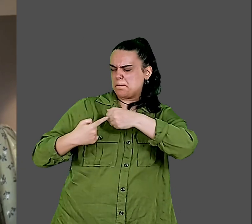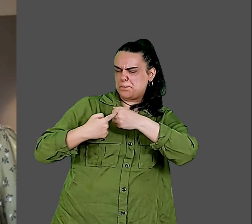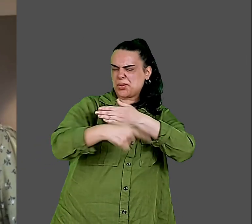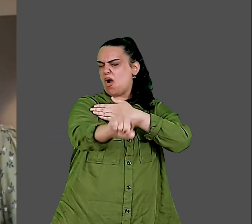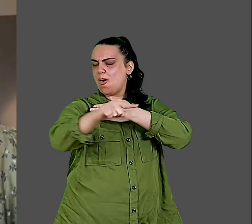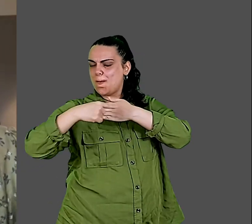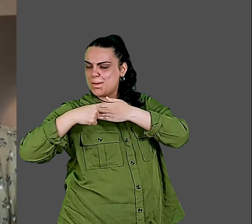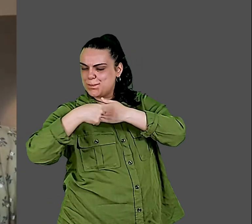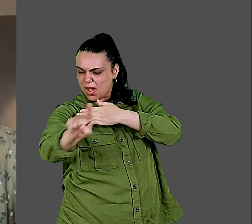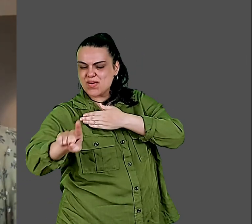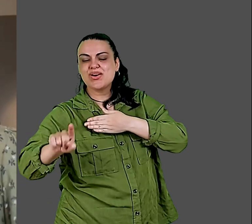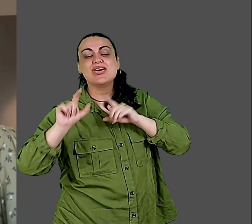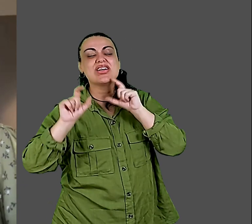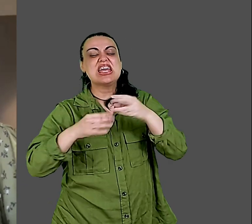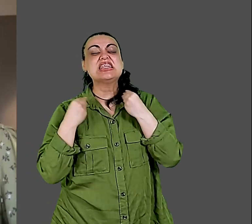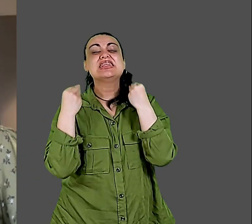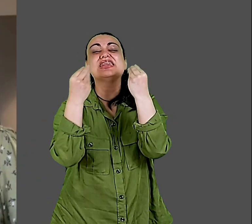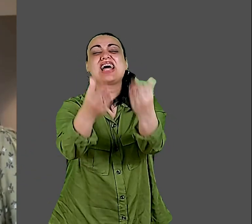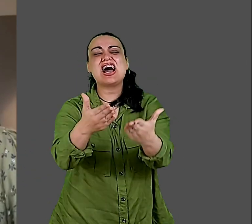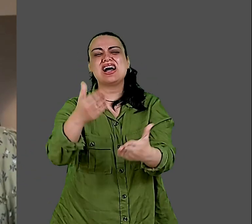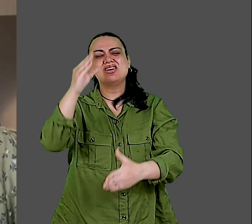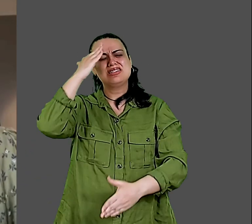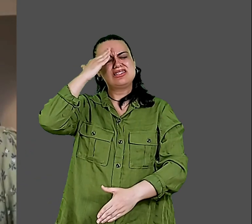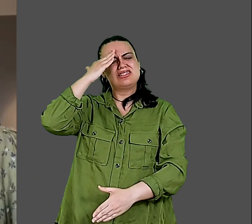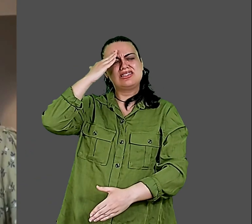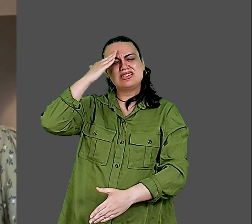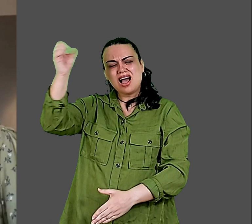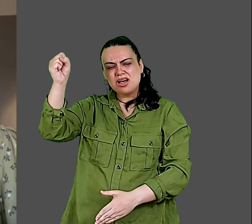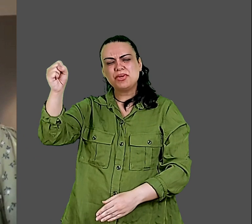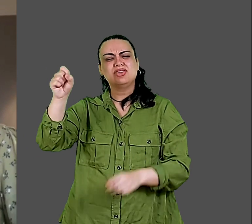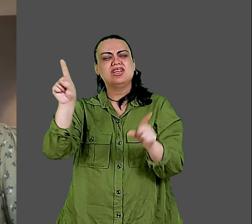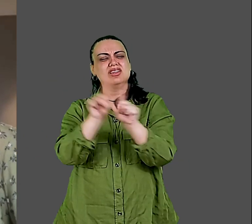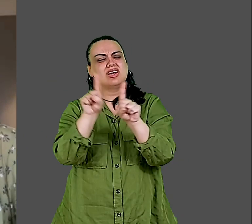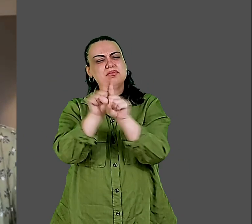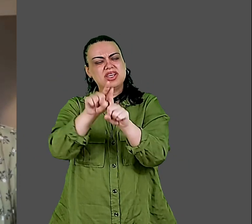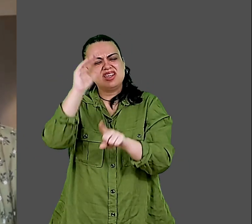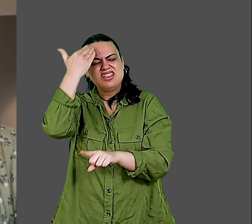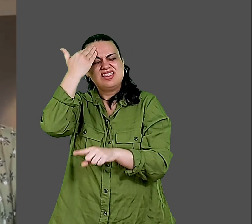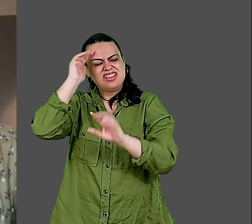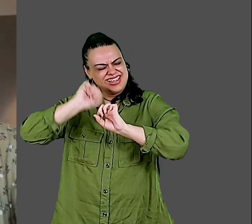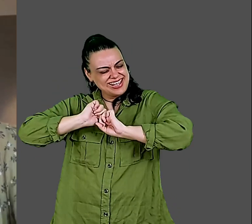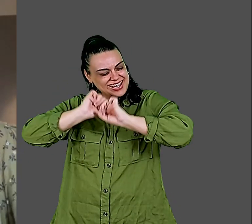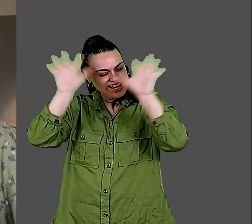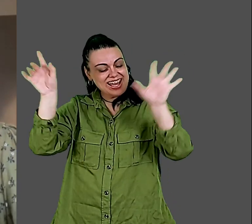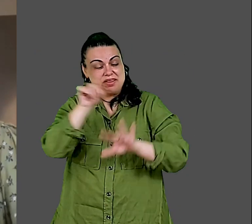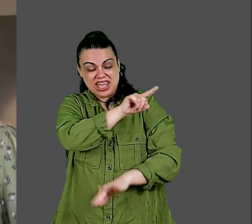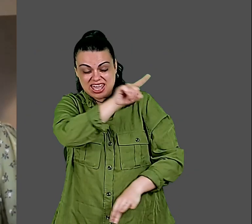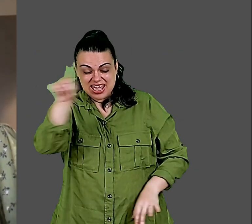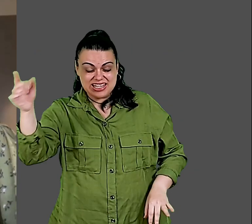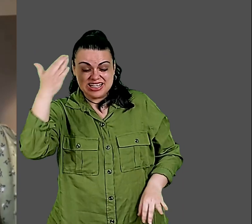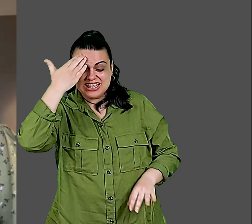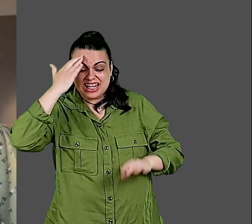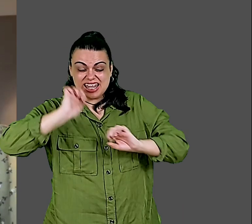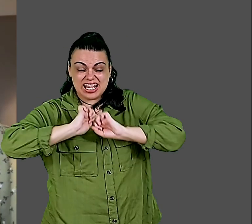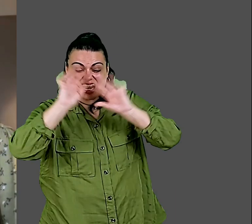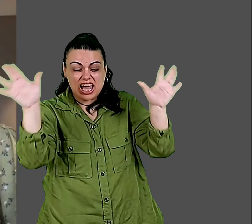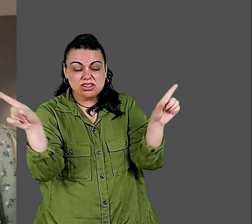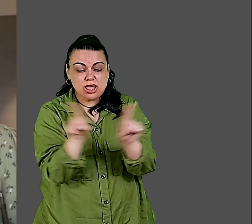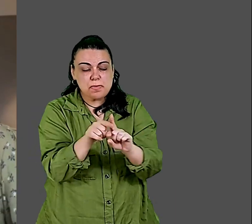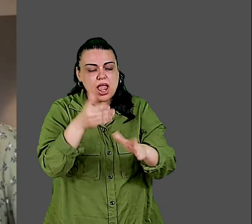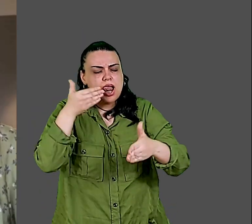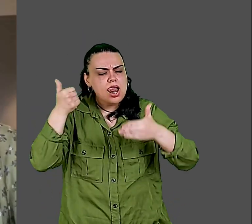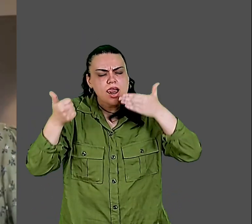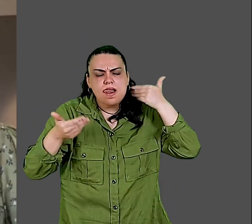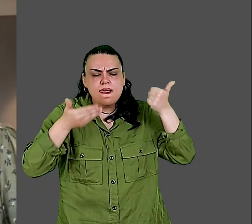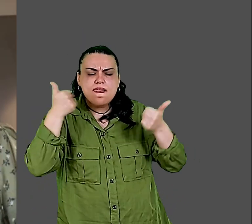concede espírito de sabedoria, espírito de discernimento, porque à medida que eles compreenderem e se alimentarem da Tua